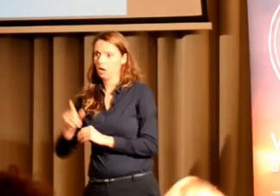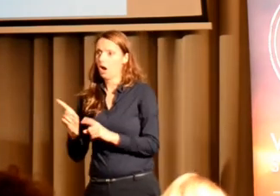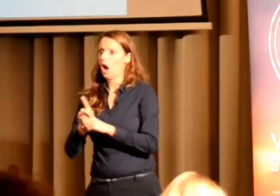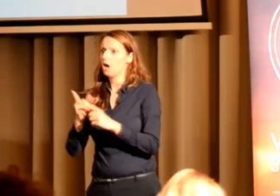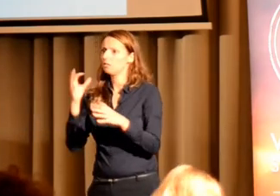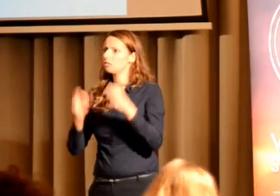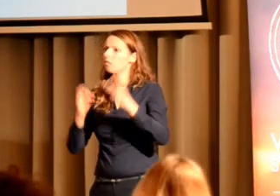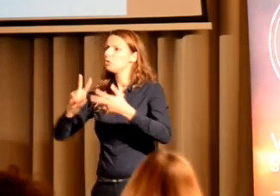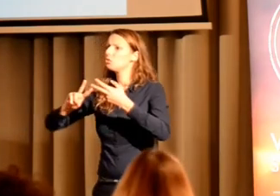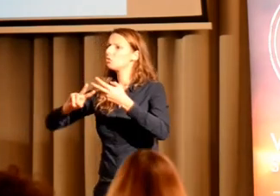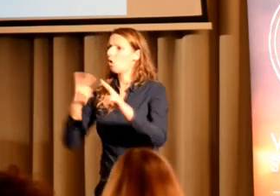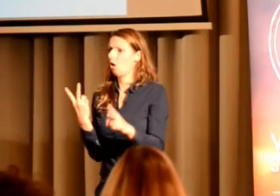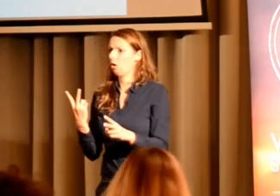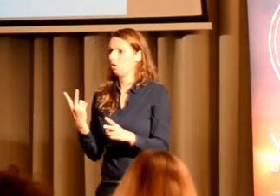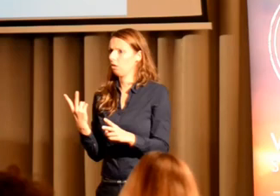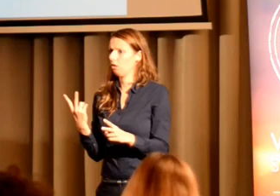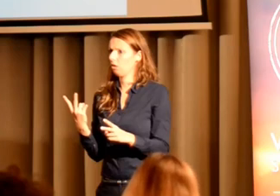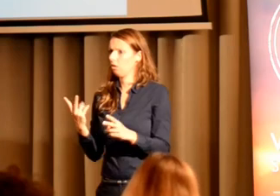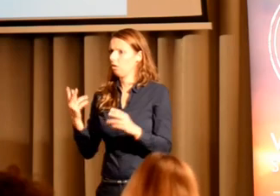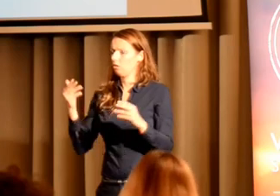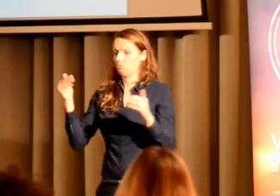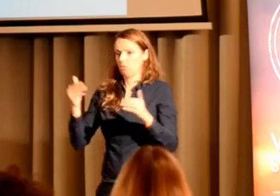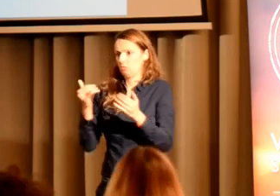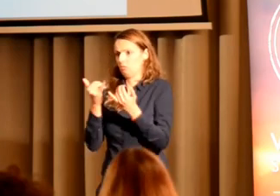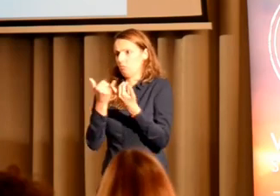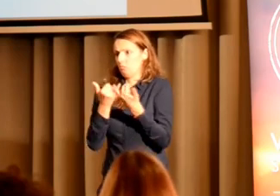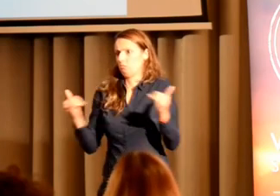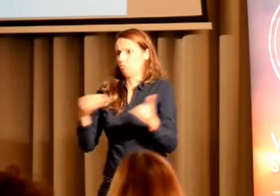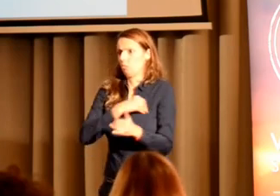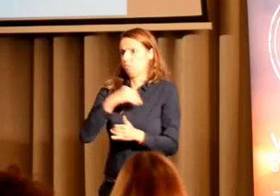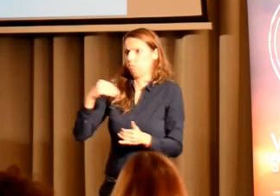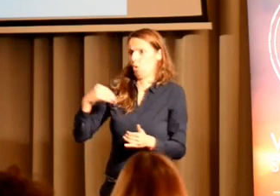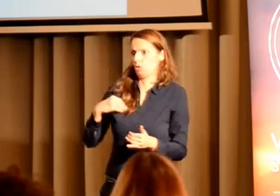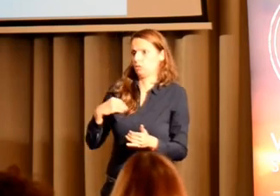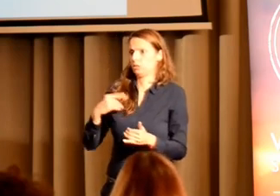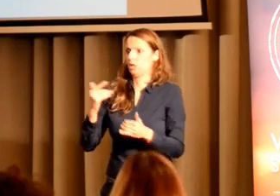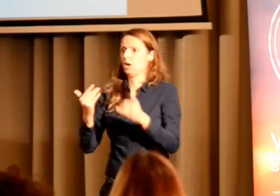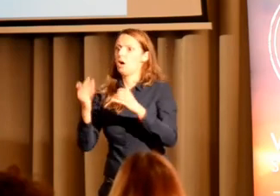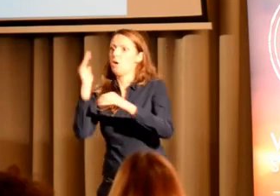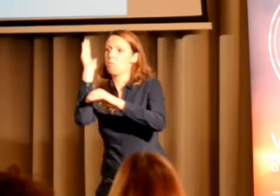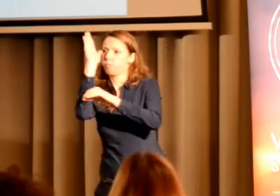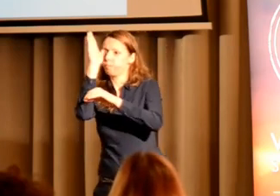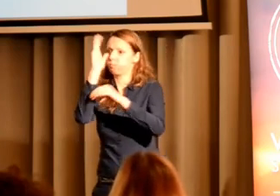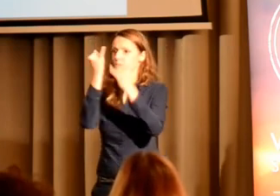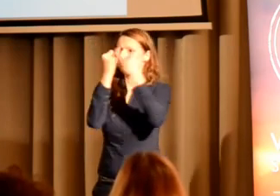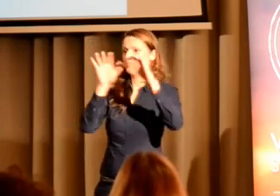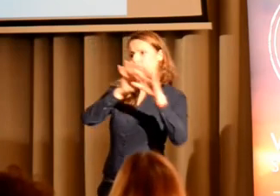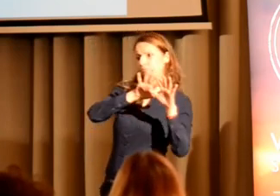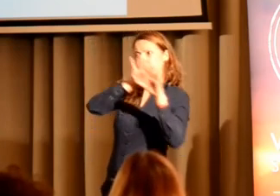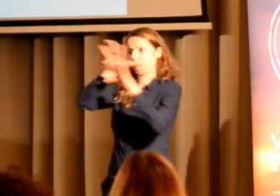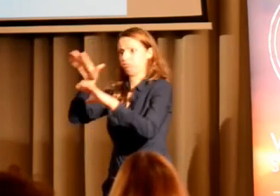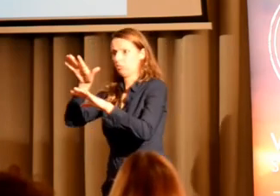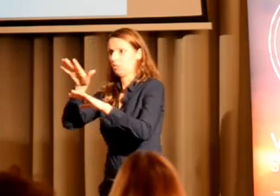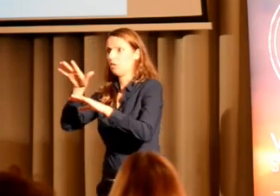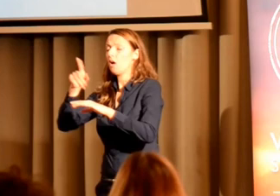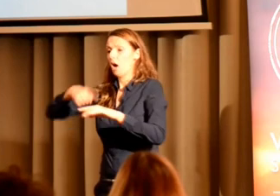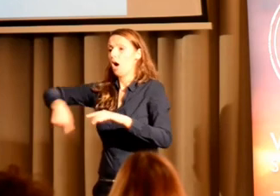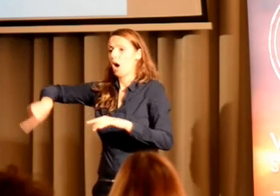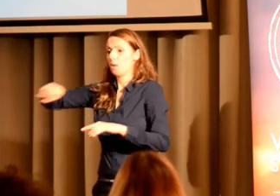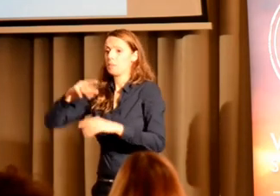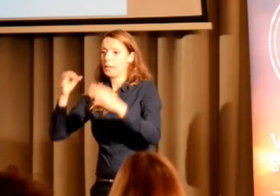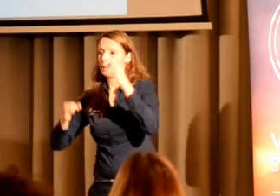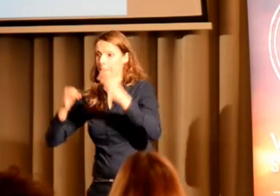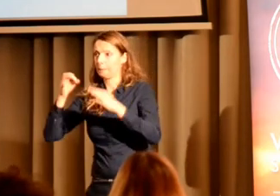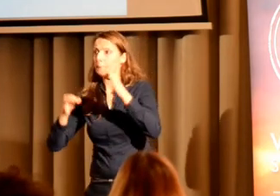się nam pojawiły. Mogły przyjść z Karpat albo z północnej Polski. My jako genetycy ujawniliśmy prawdę. Okazuje się, że te wilki, które